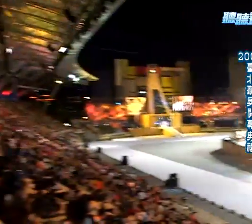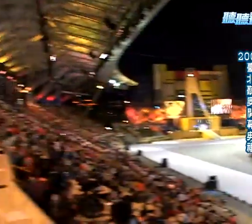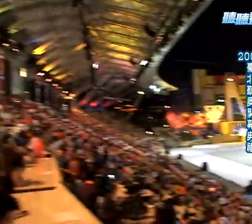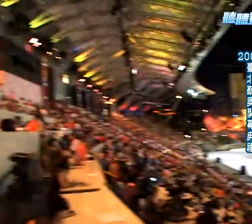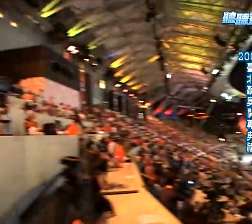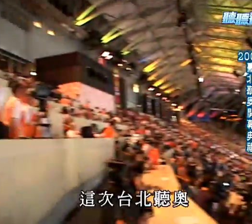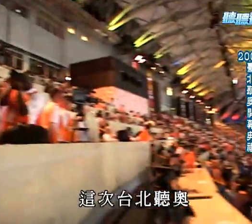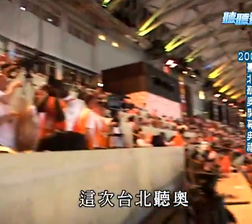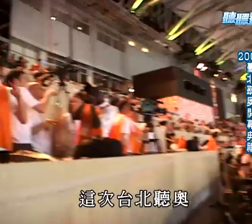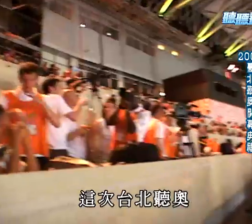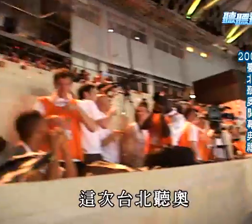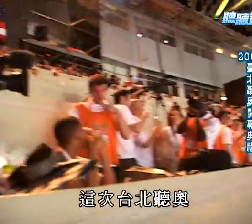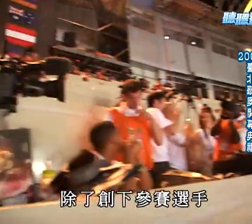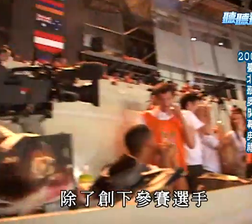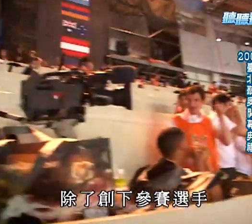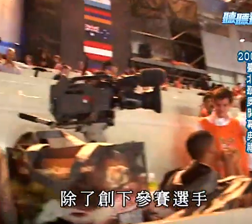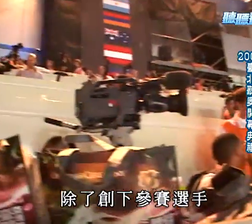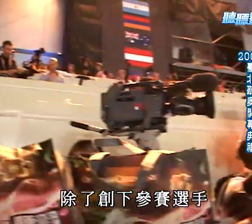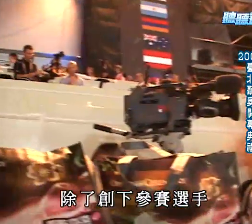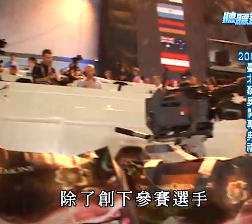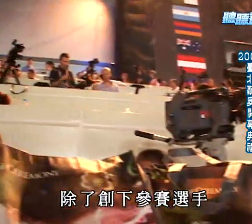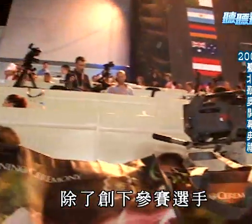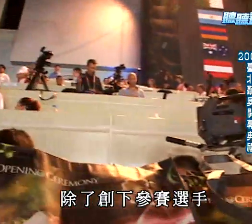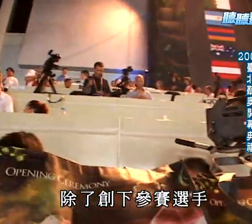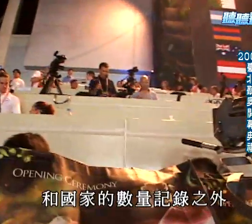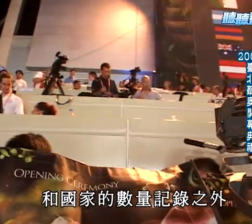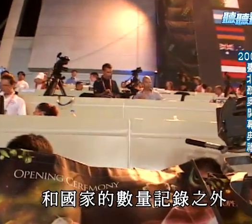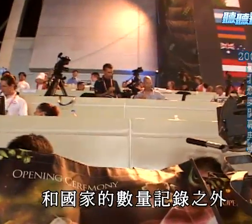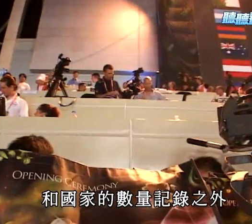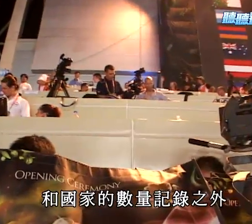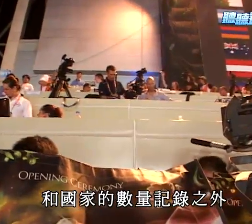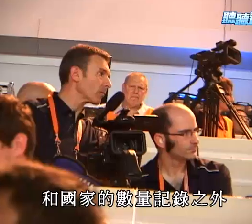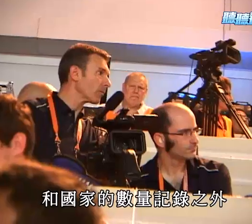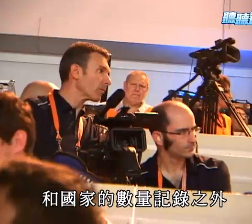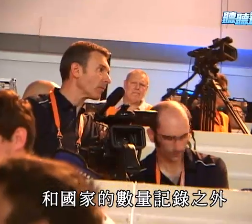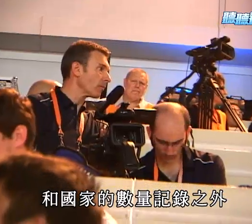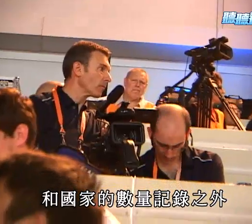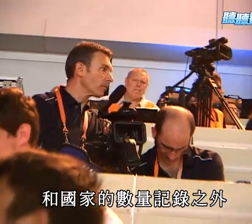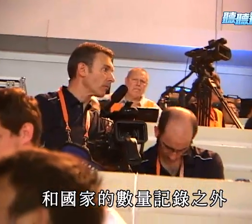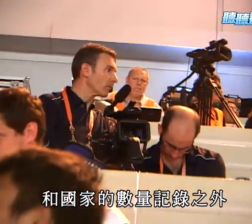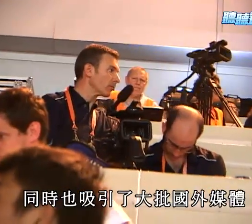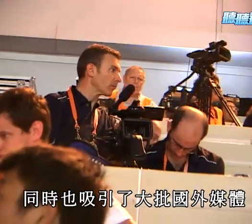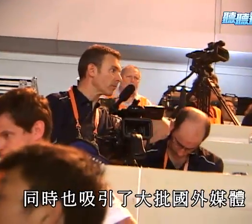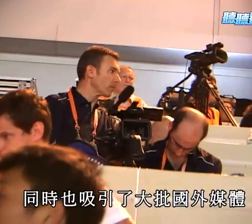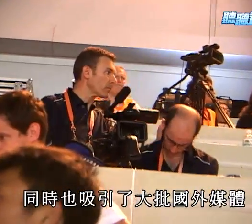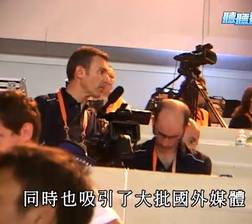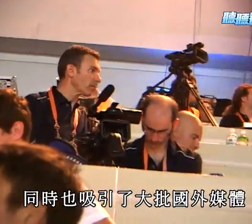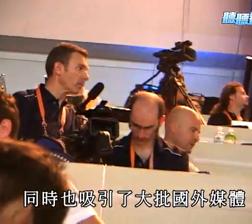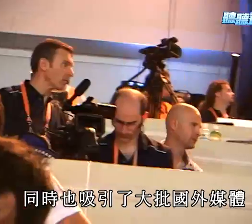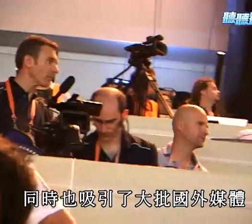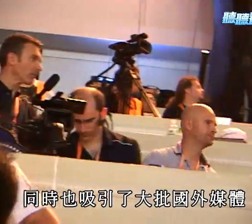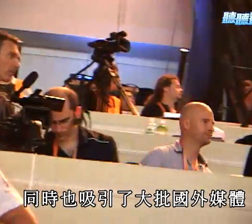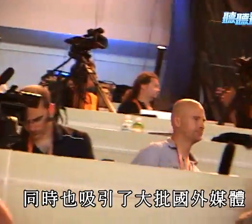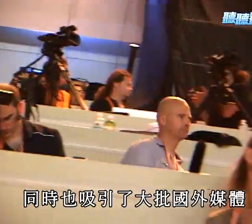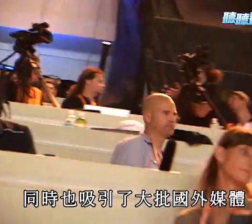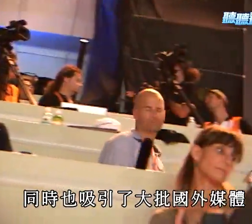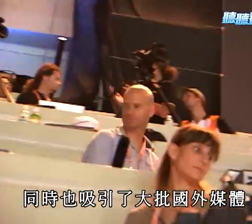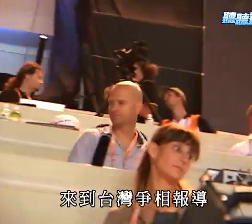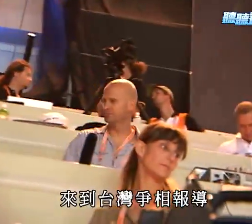这次台北听奥除了创下参赛选手和国家的数量纪录之外，同时也吸引了大批国外媒体来到台